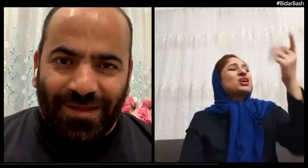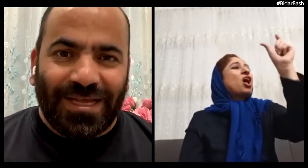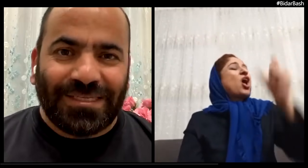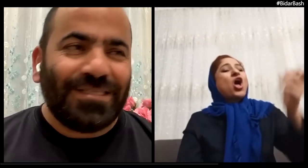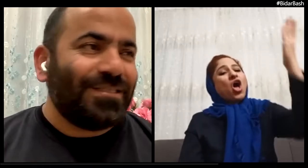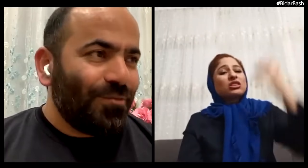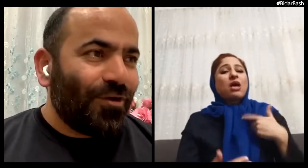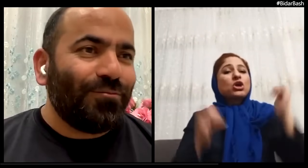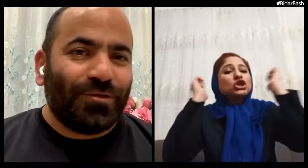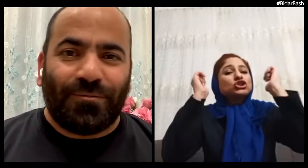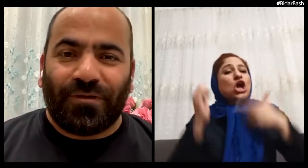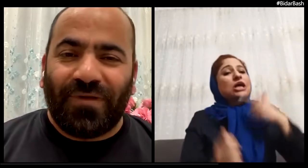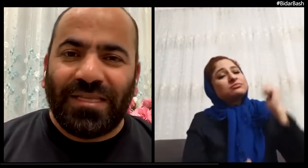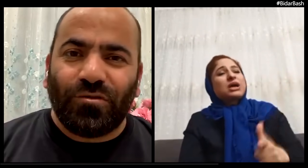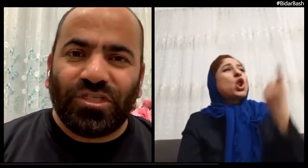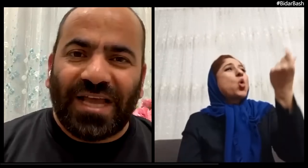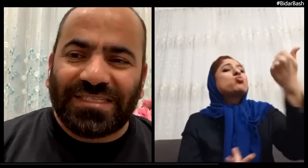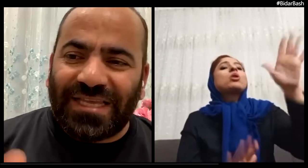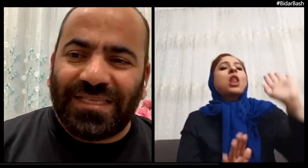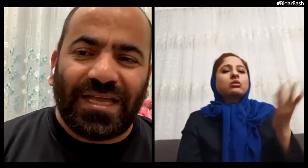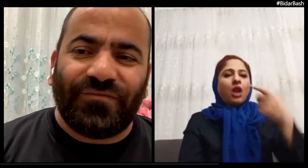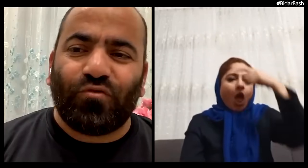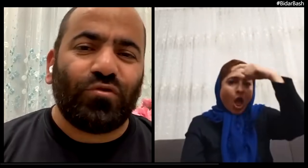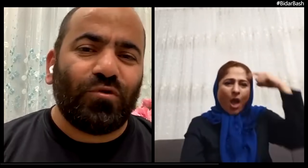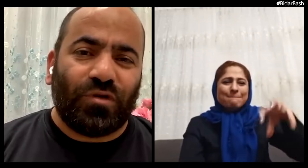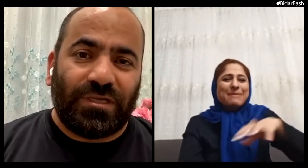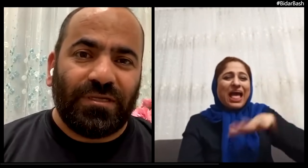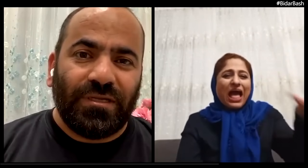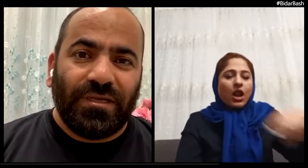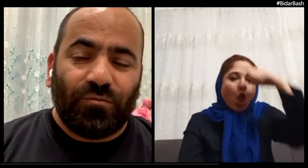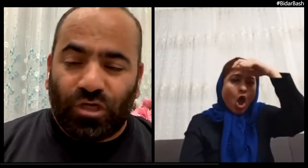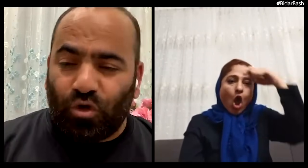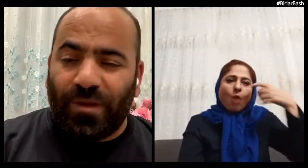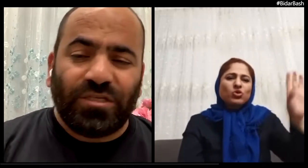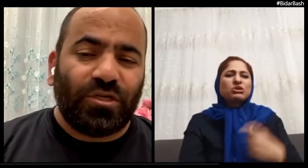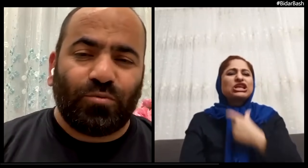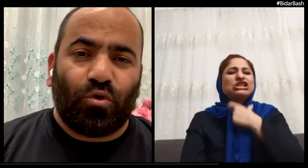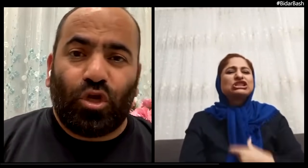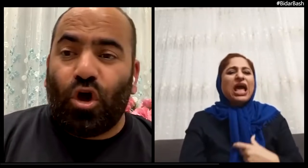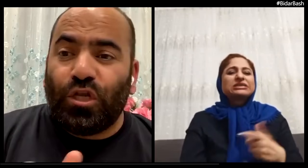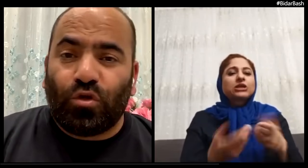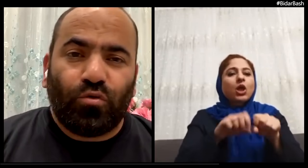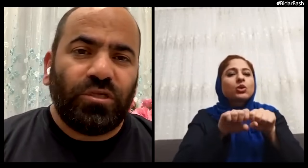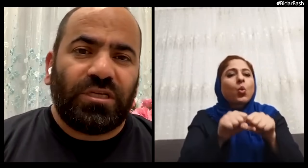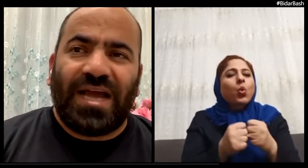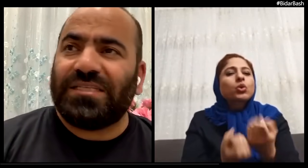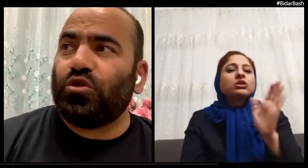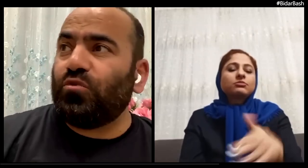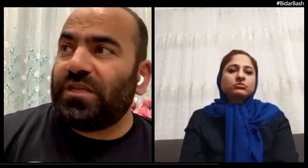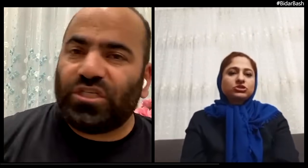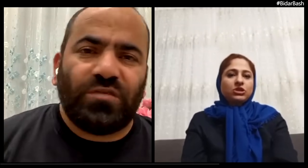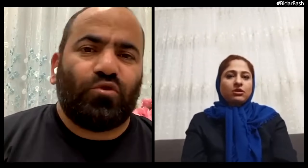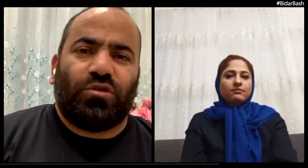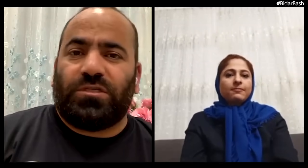مثلا 90% چیزا به کارمون نمیاد، ولی تو شخصیت طرف رو خورد میکنی، میخوای کمکی بهش بکنی، حال یارو رو میگیری،